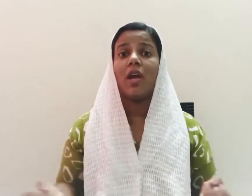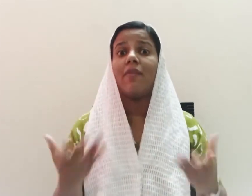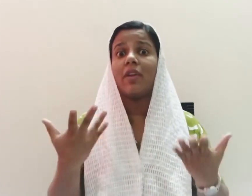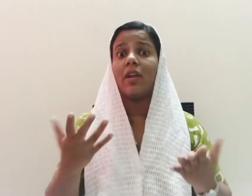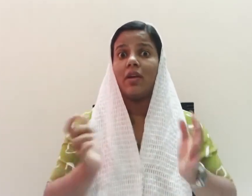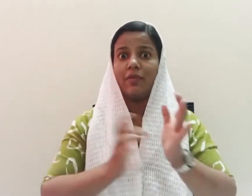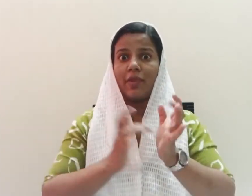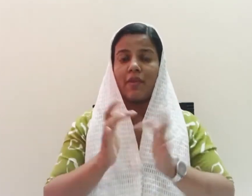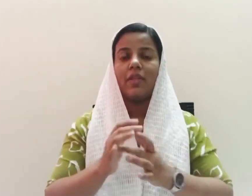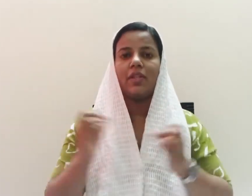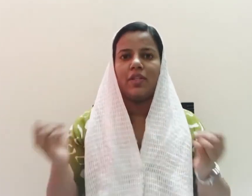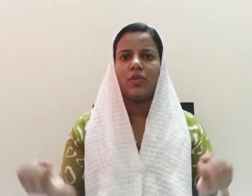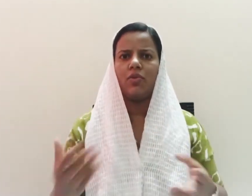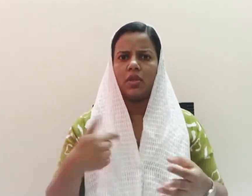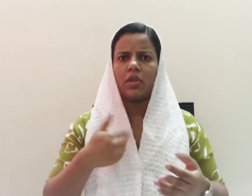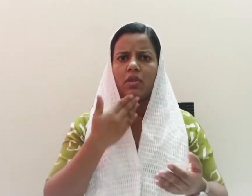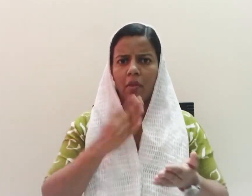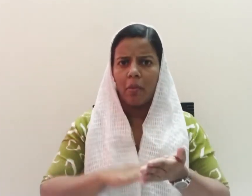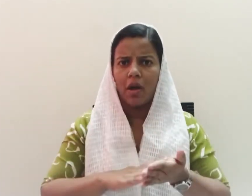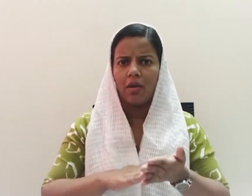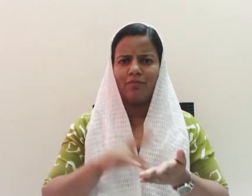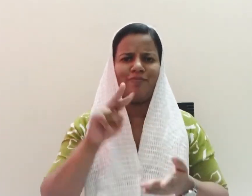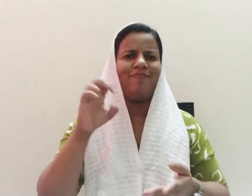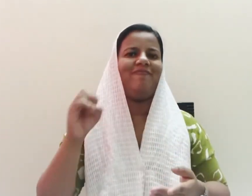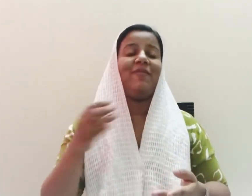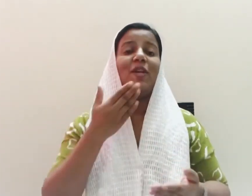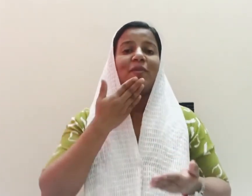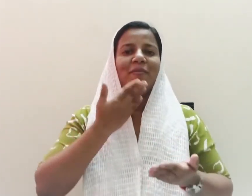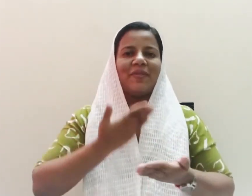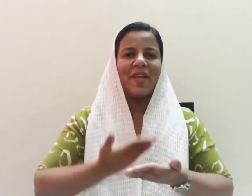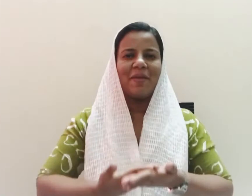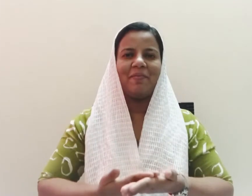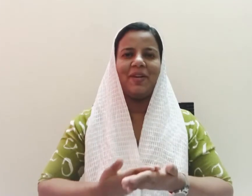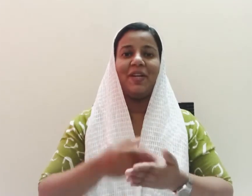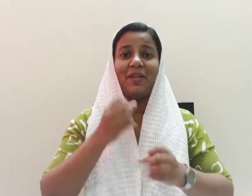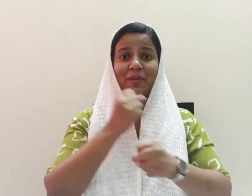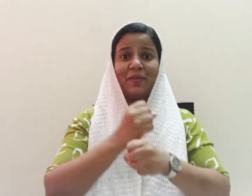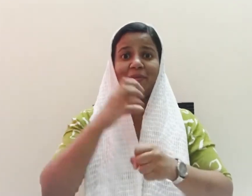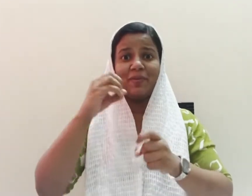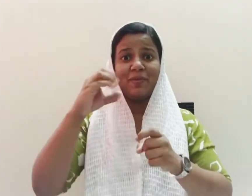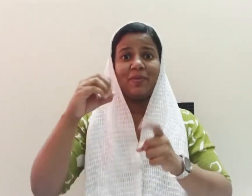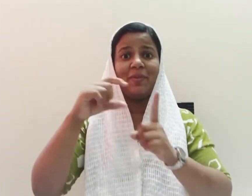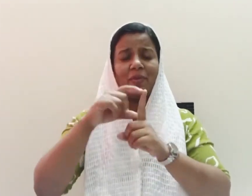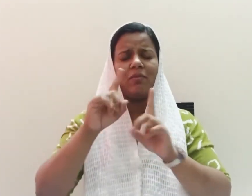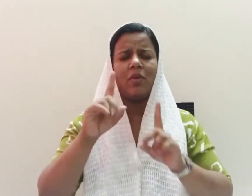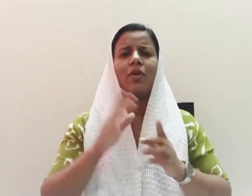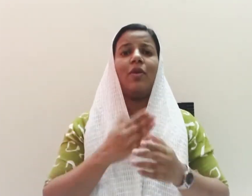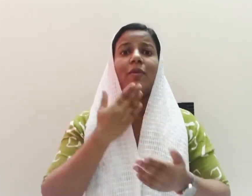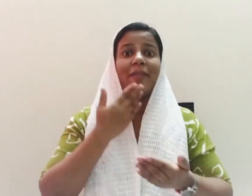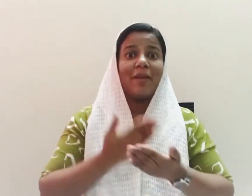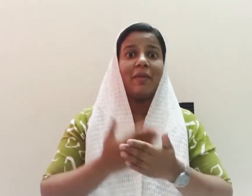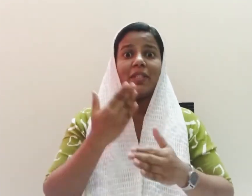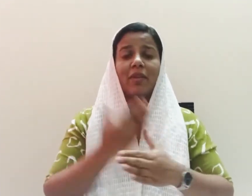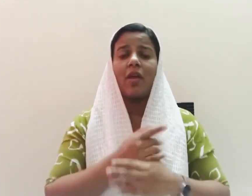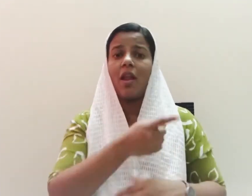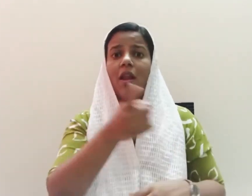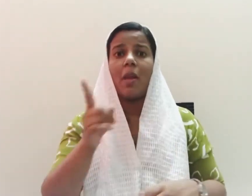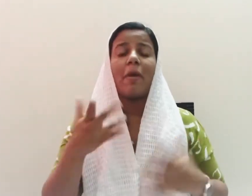ജനിച്ചവനായതുകൊണ്ട് എന്നിൽ എന്തില്ല? തിന്മയില്ല, എന്നിൽ നന്മ മാത്രമേ ഉള്ളൂ. നന്മ ചെയ്യുന്നവൻ ദൈവത്തിൽ